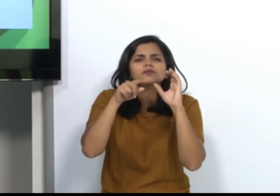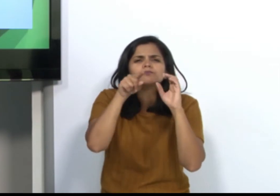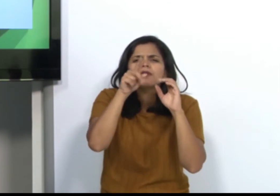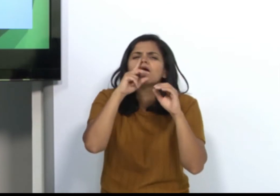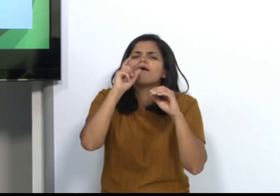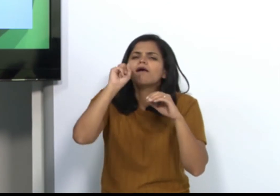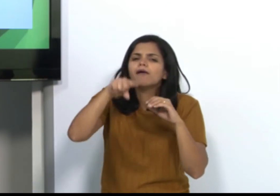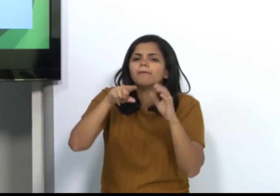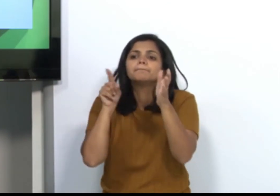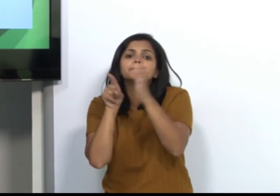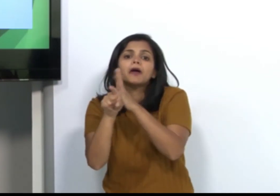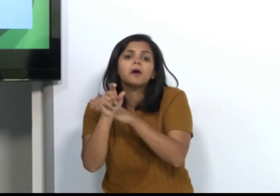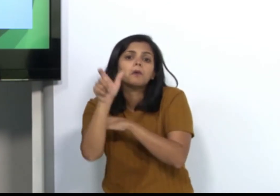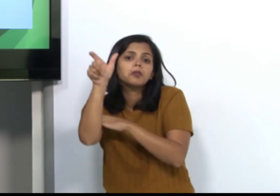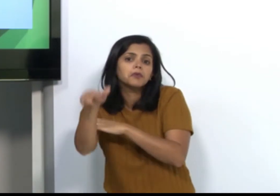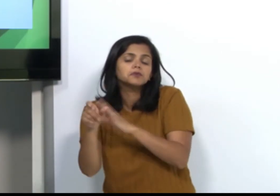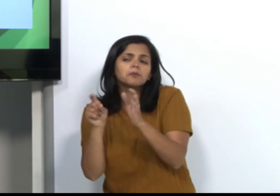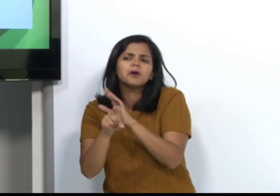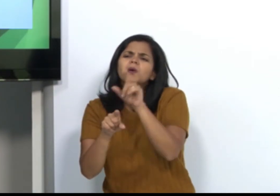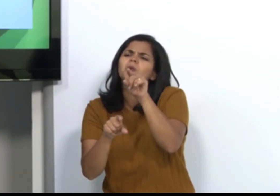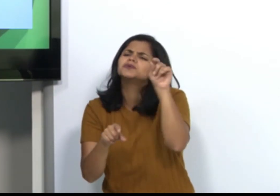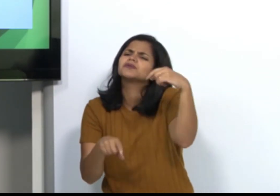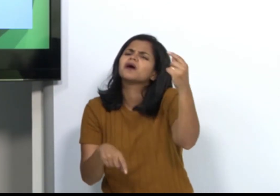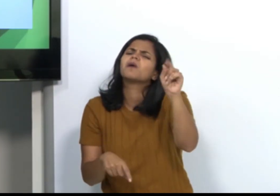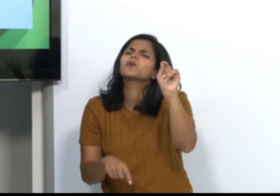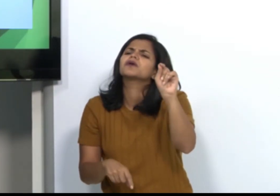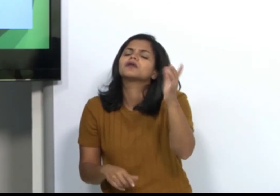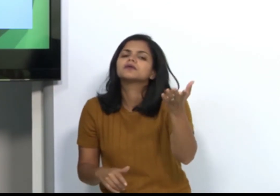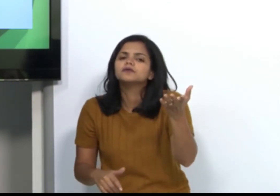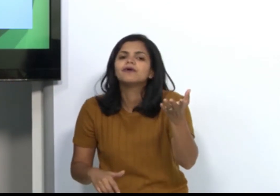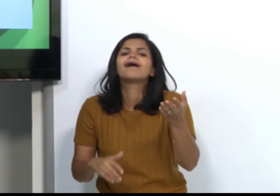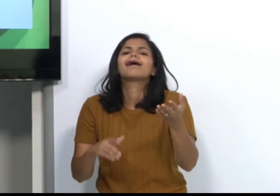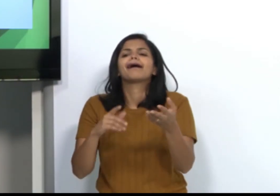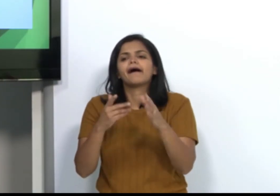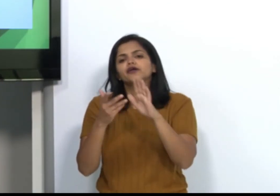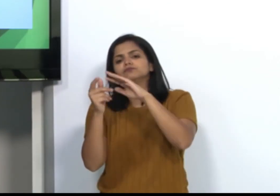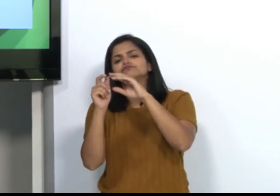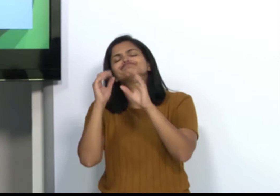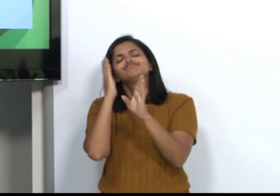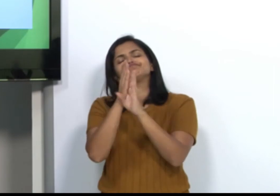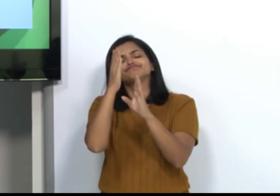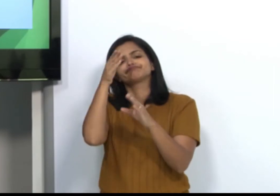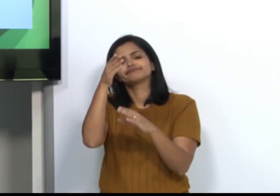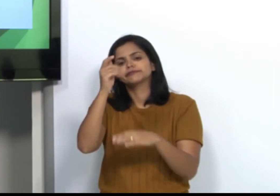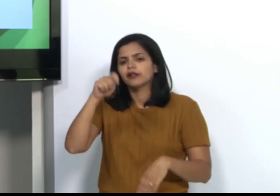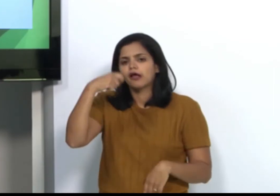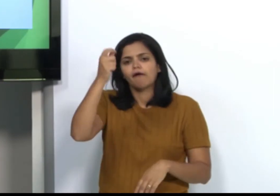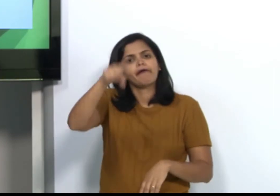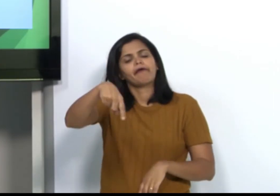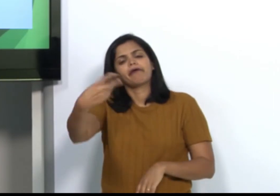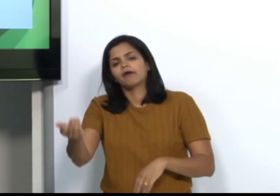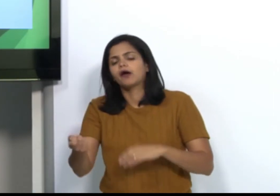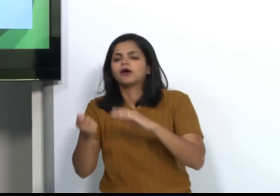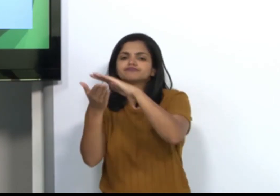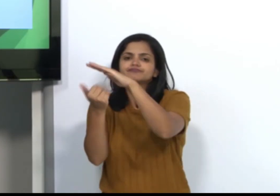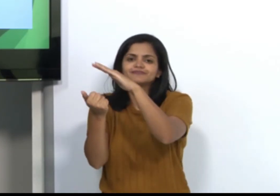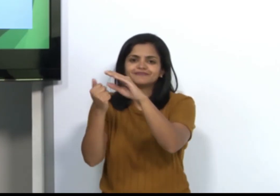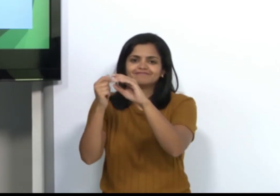que você tem uma dúvida. Então você pode perguntá-lo e descobrir o sinal. Aí quando descobrir,